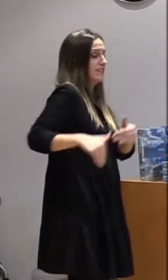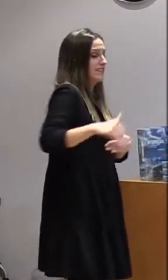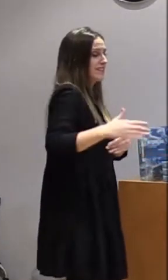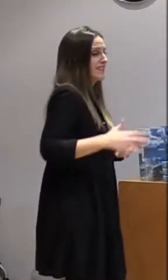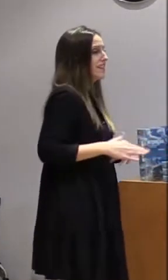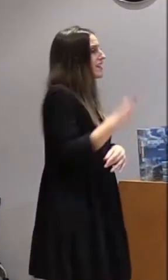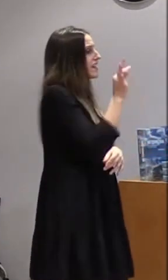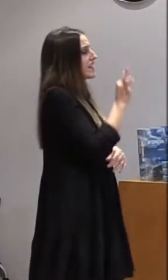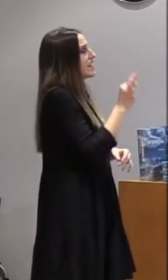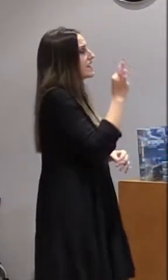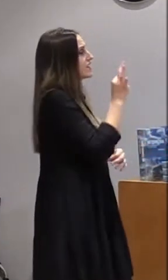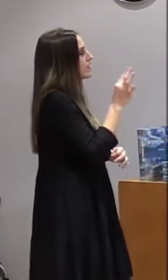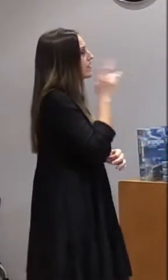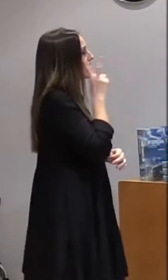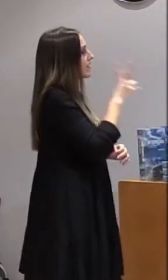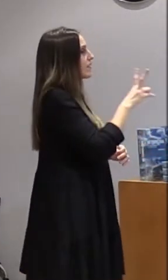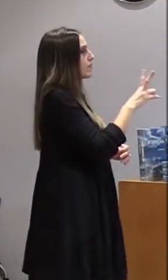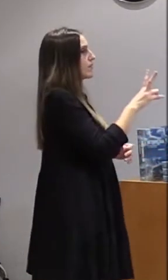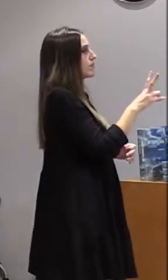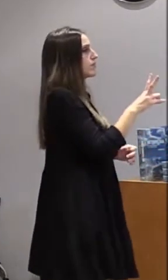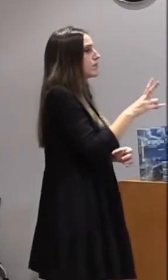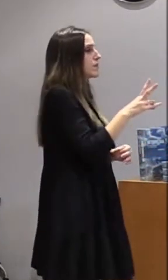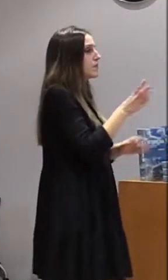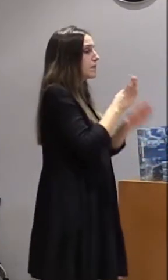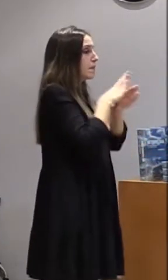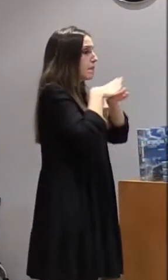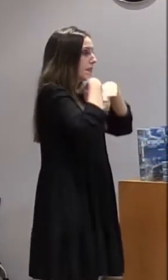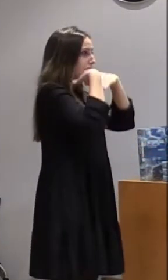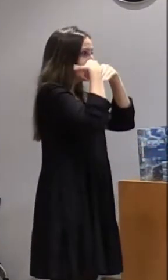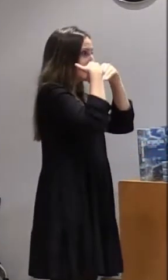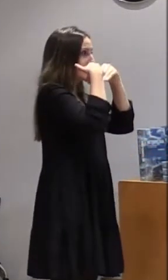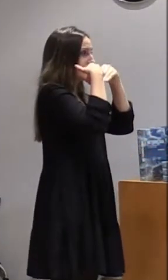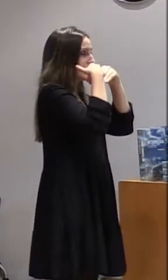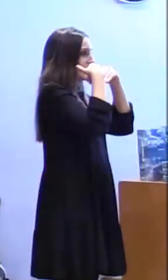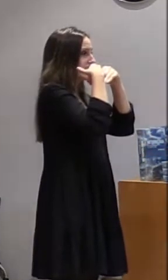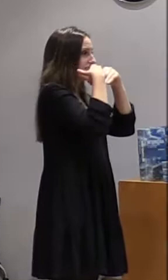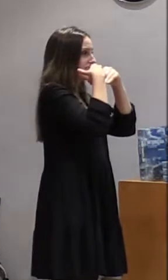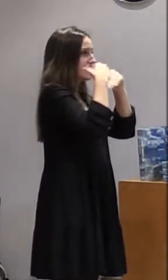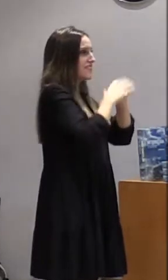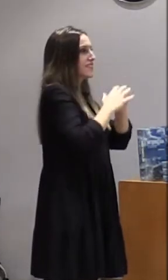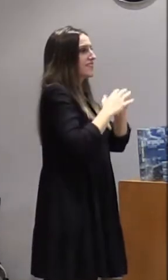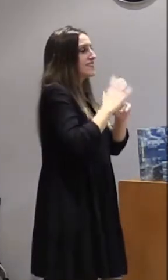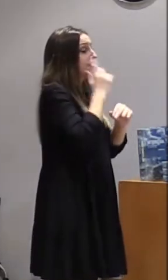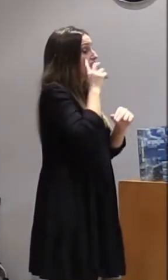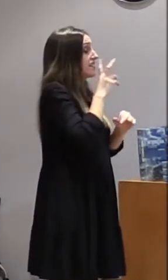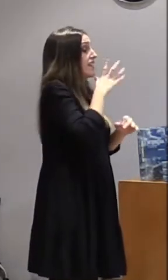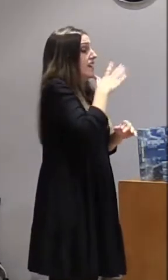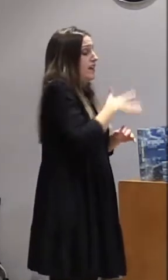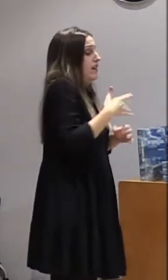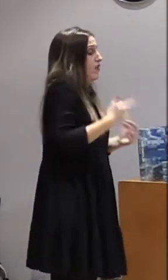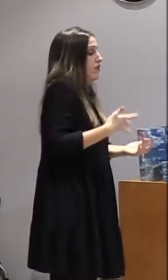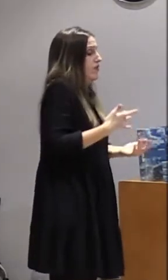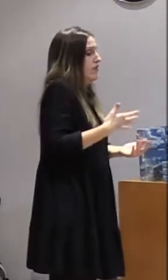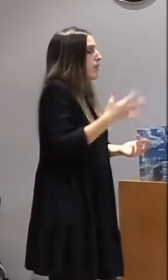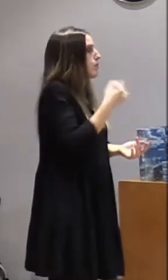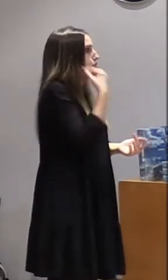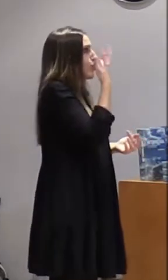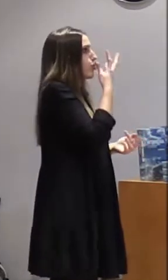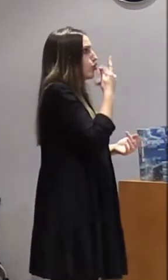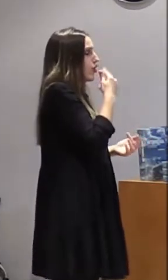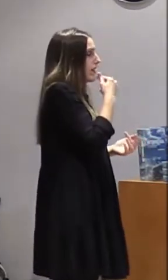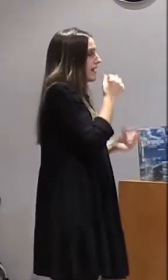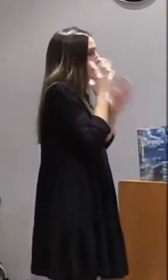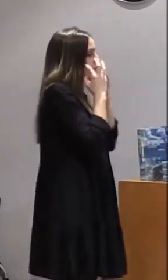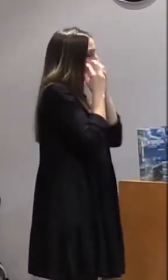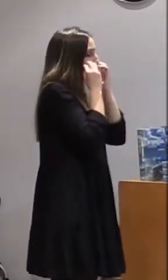teoría de que vemos los smiles que usamos en internet, aunque ahora ya son muy sofisticados, ya le ponen colores y